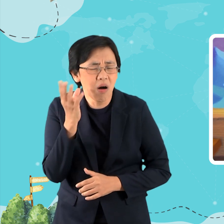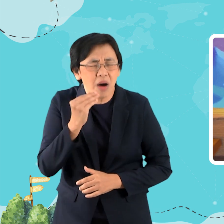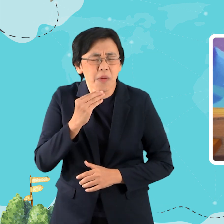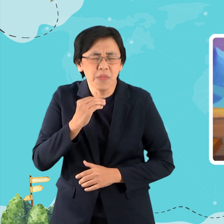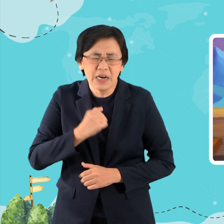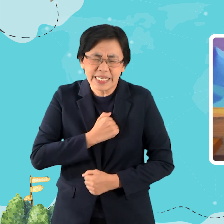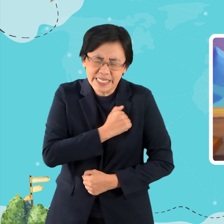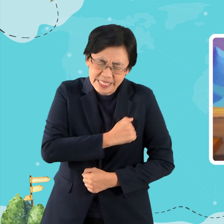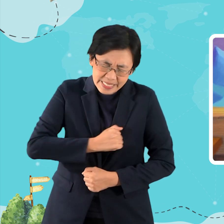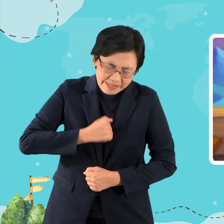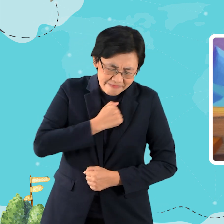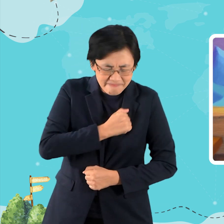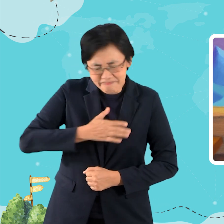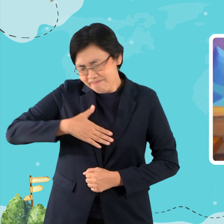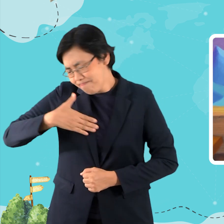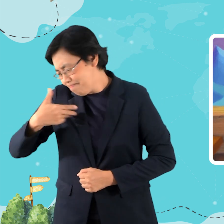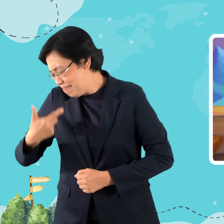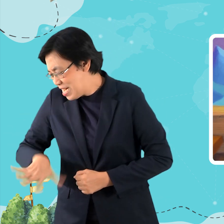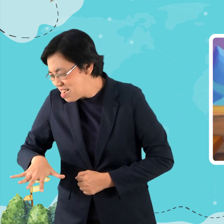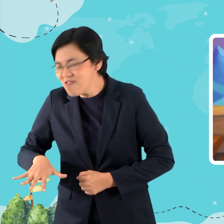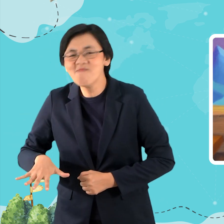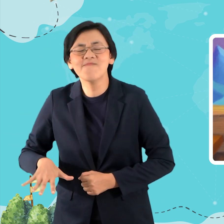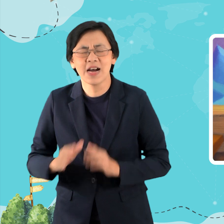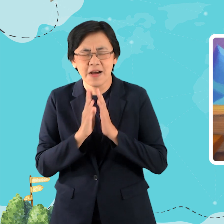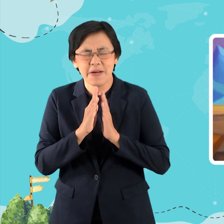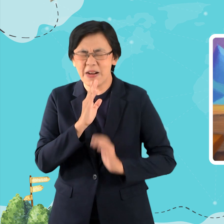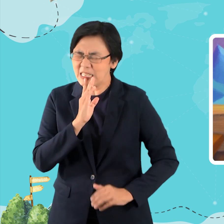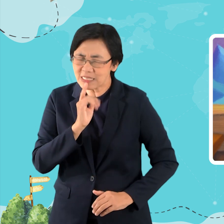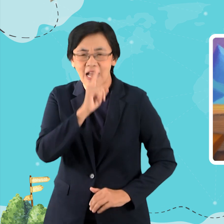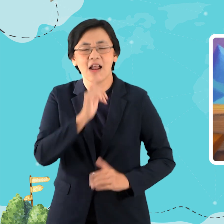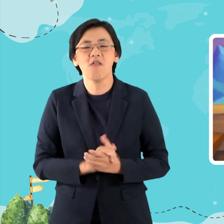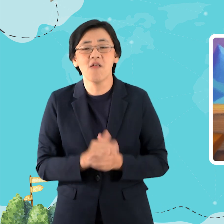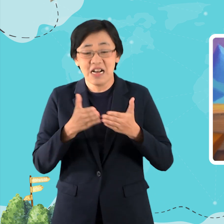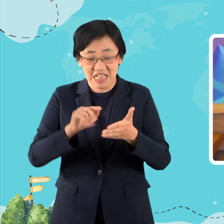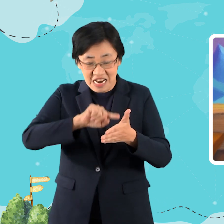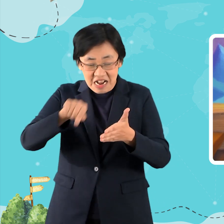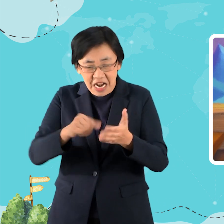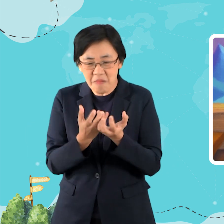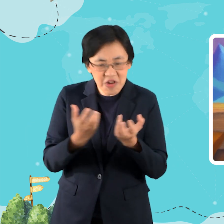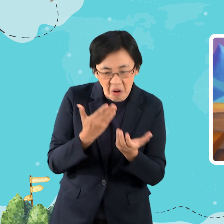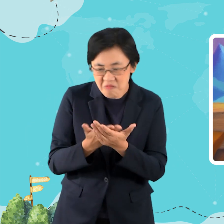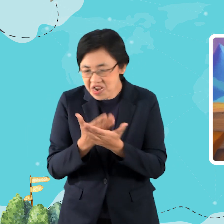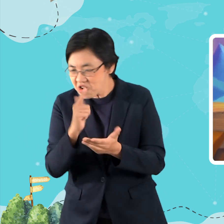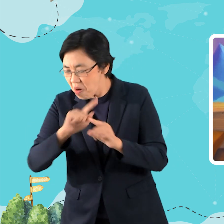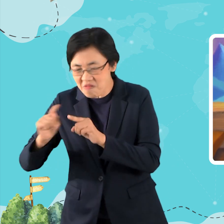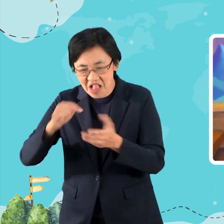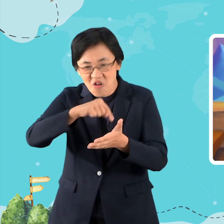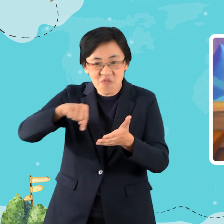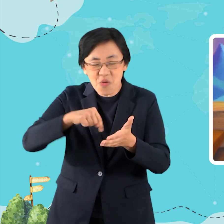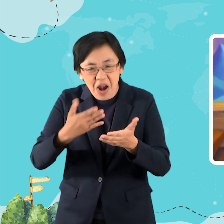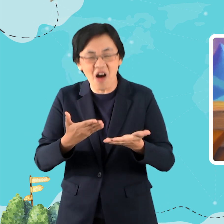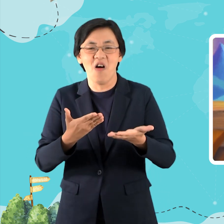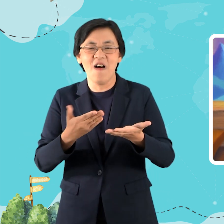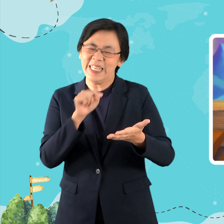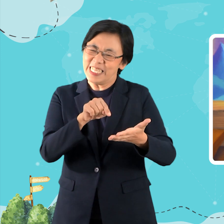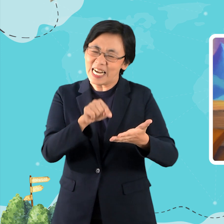ายด้วยความผิดหวังจึงออกปากสาปแช่งเรือที่เต็มไปด้วยทรัพย์สินเงินทองซึ่งพลากความรัก